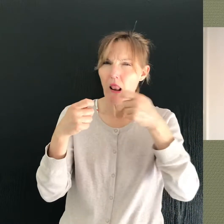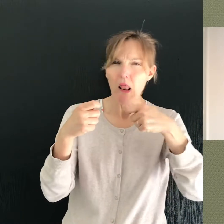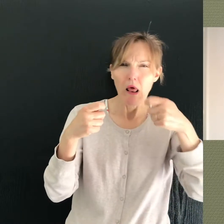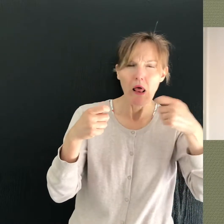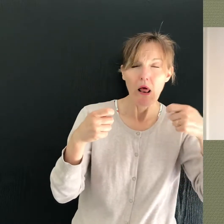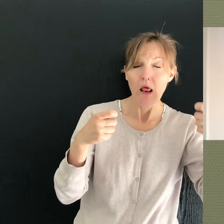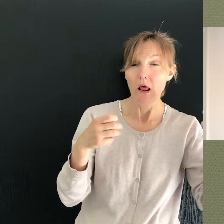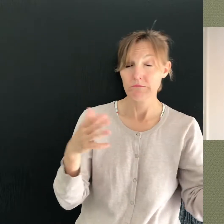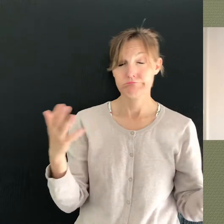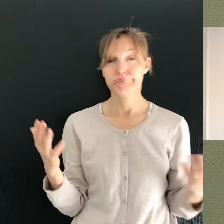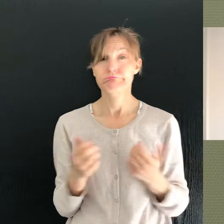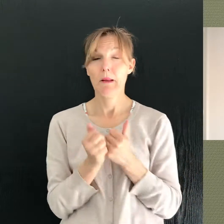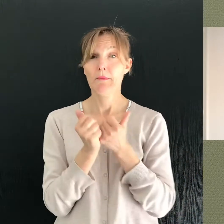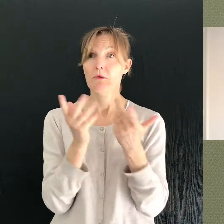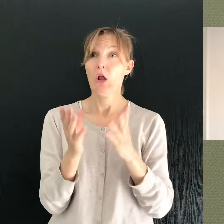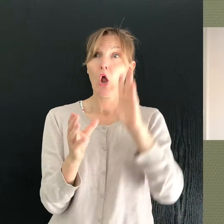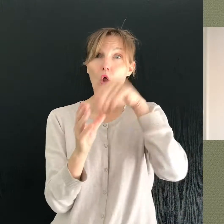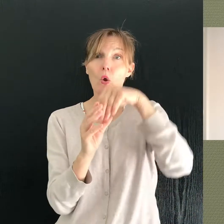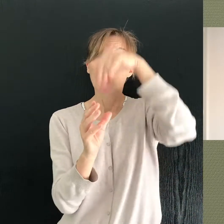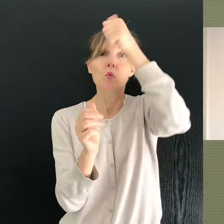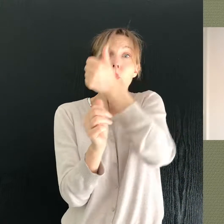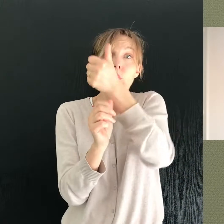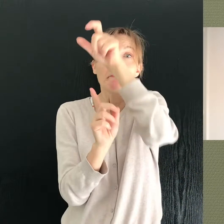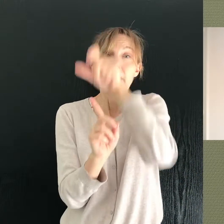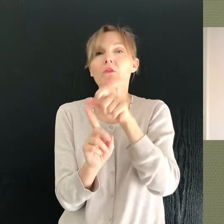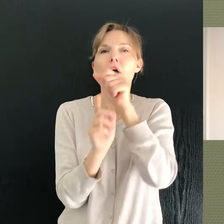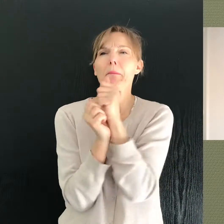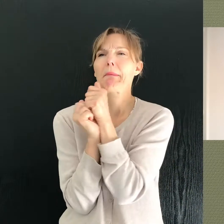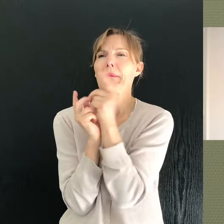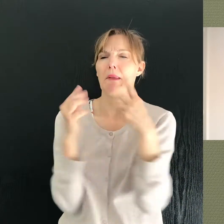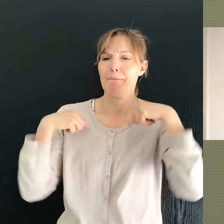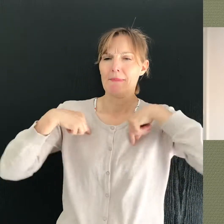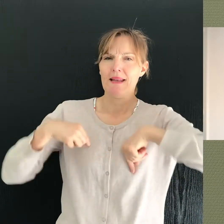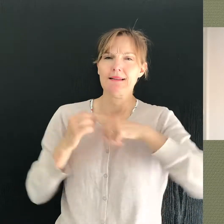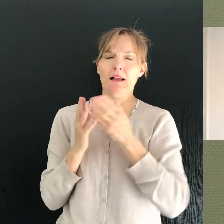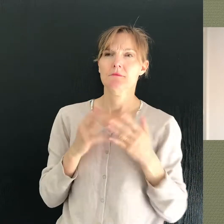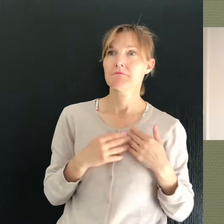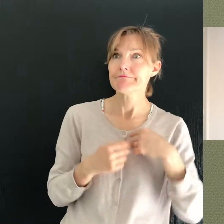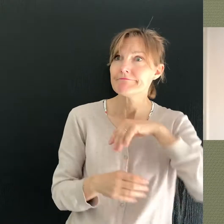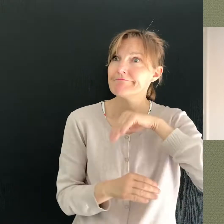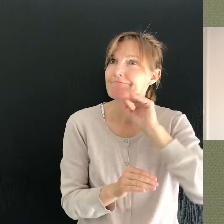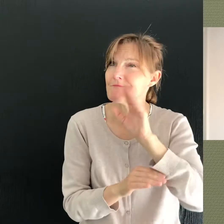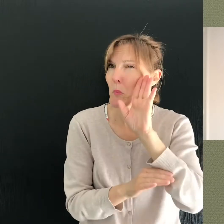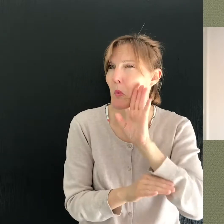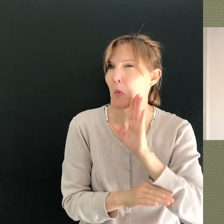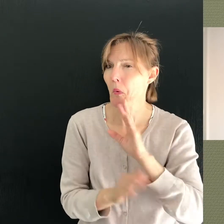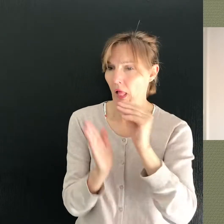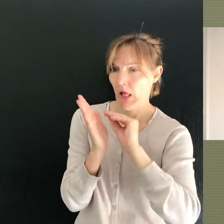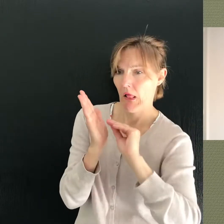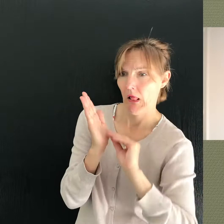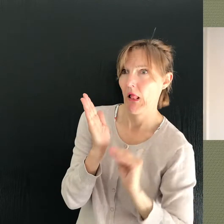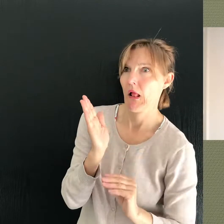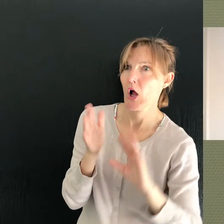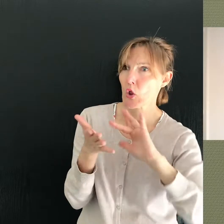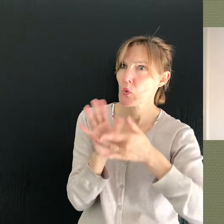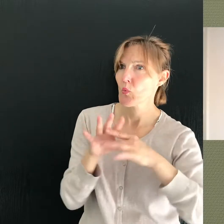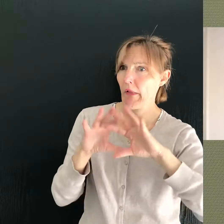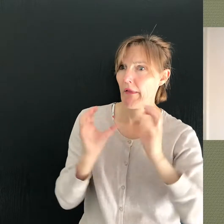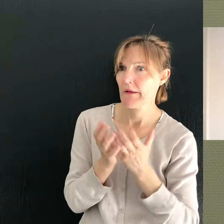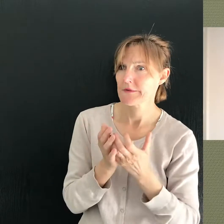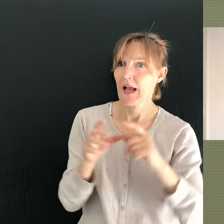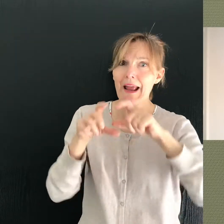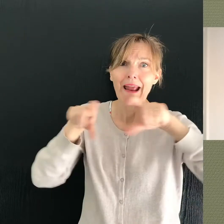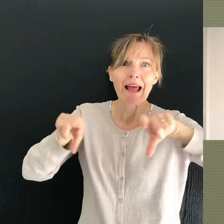à eux seuls avaient tous les ministères. Je leur ai demandé pourquoi ils écrivaient tout cela sur leur carte de visite. Ils me